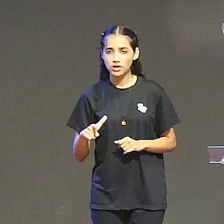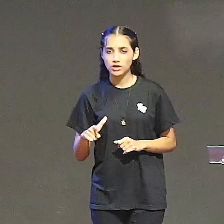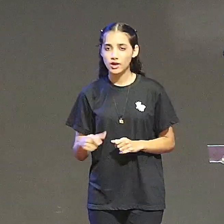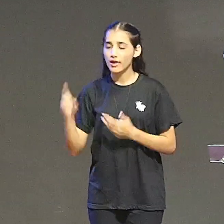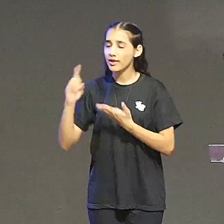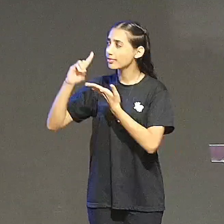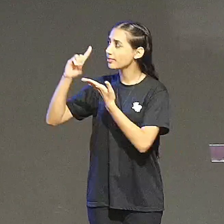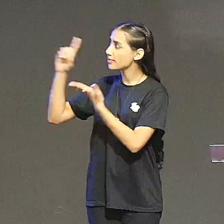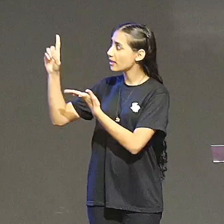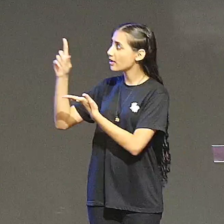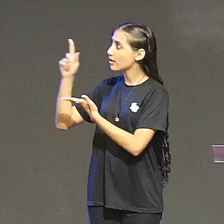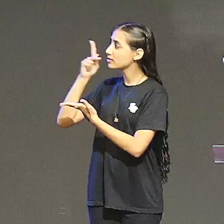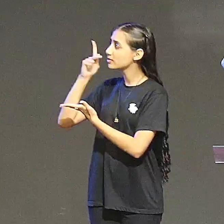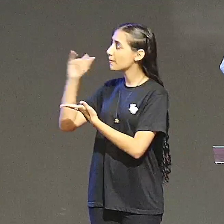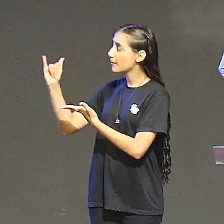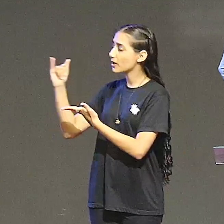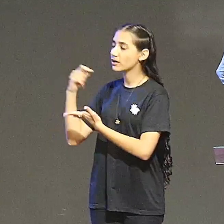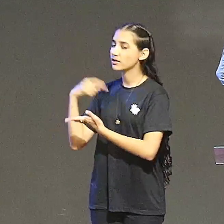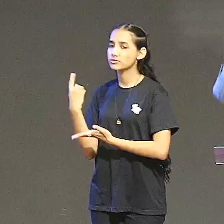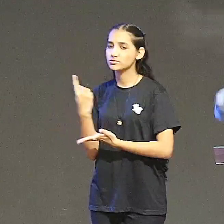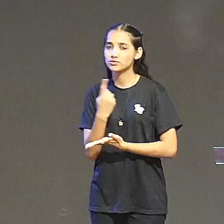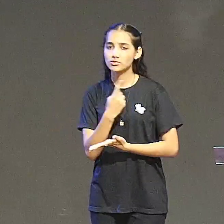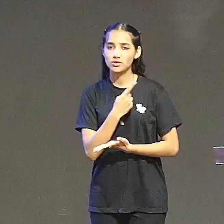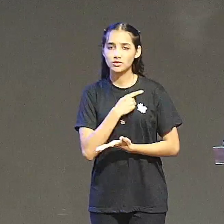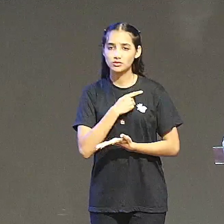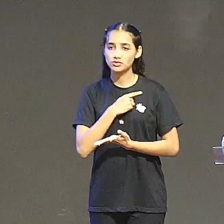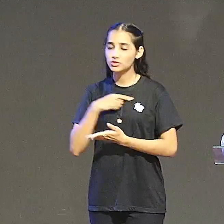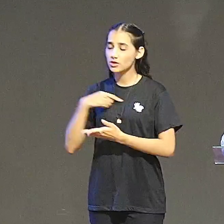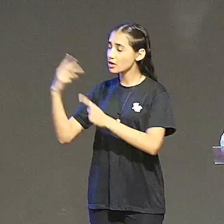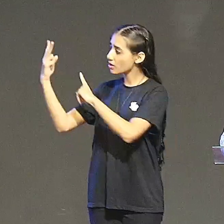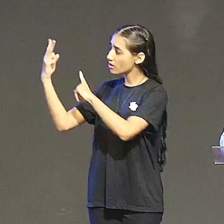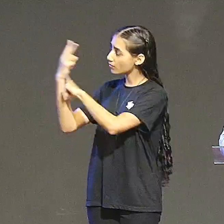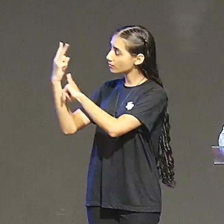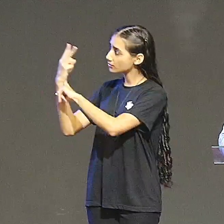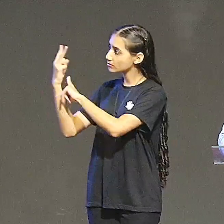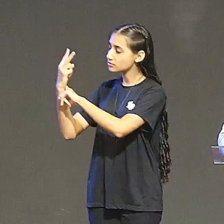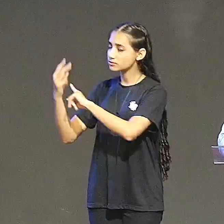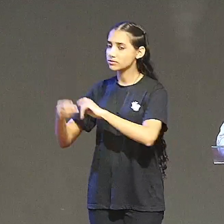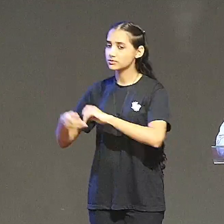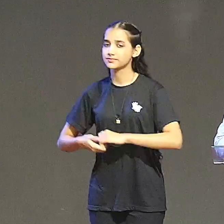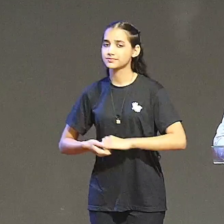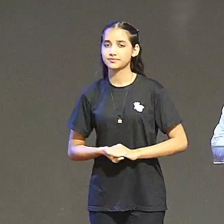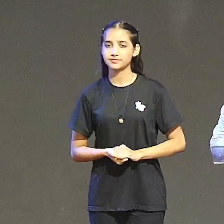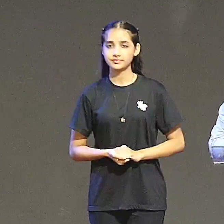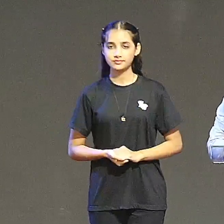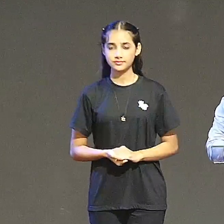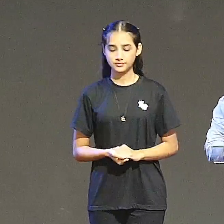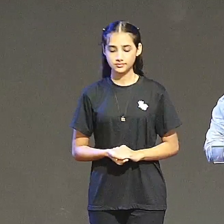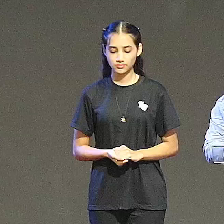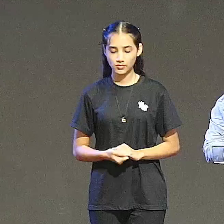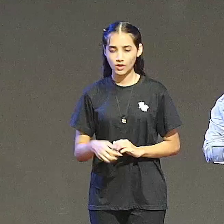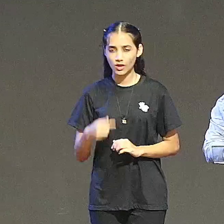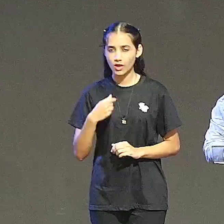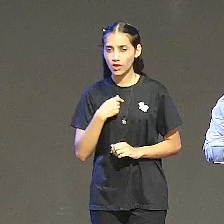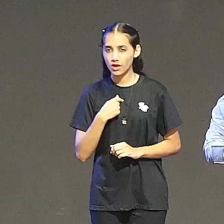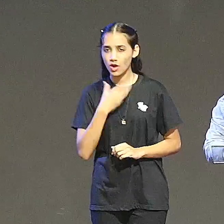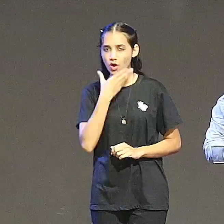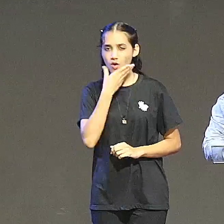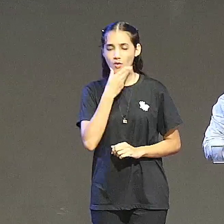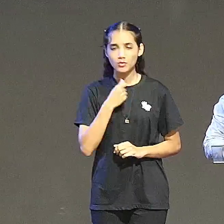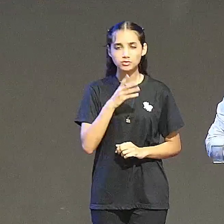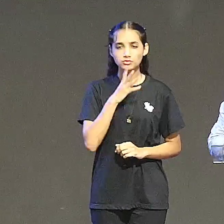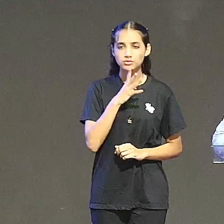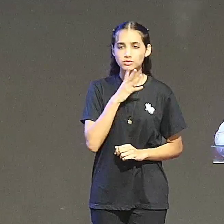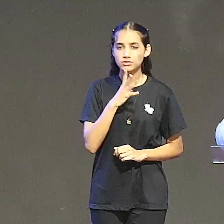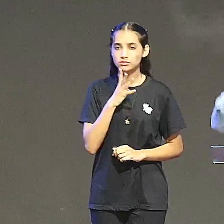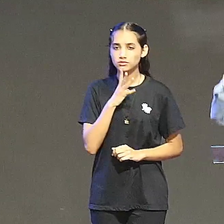Supre todas as nossas necessidades eu conheço homens que são excelentes pais que não